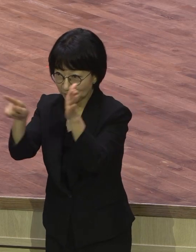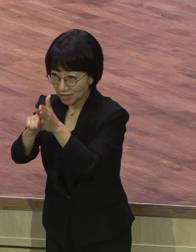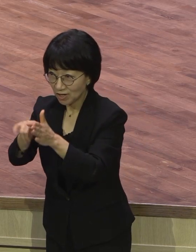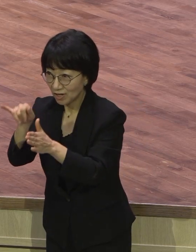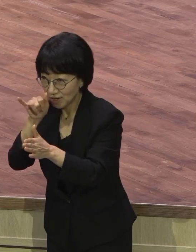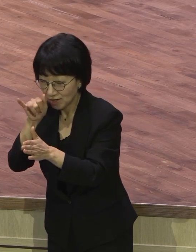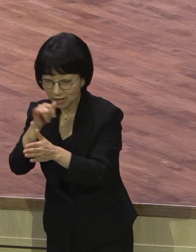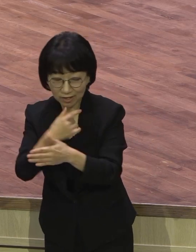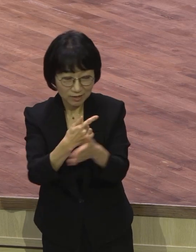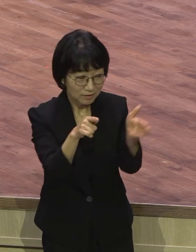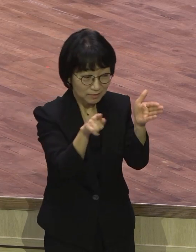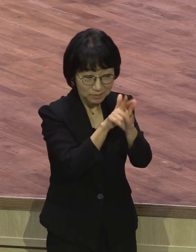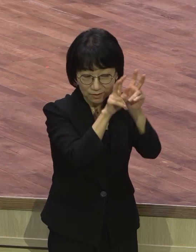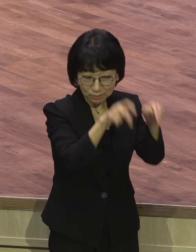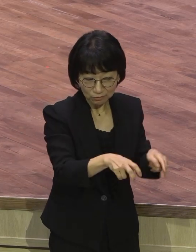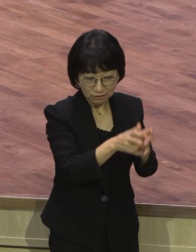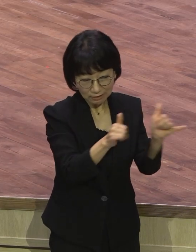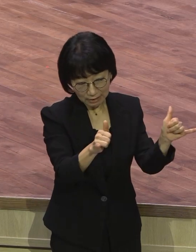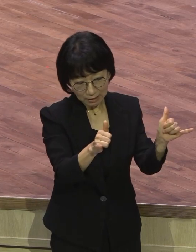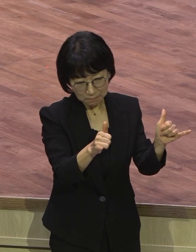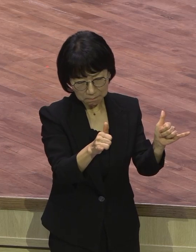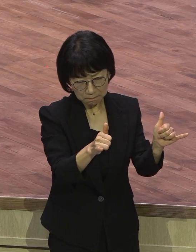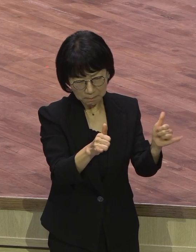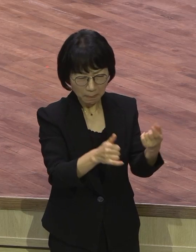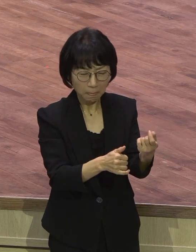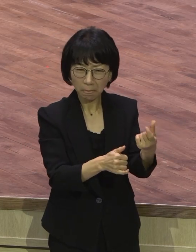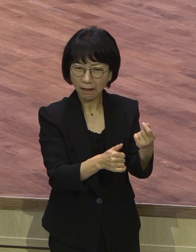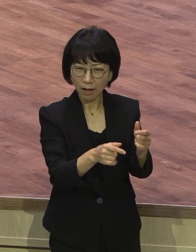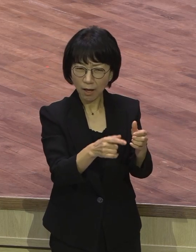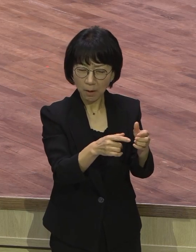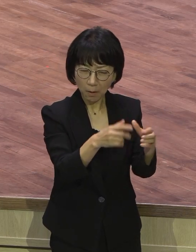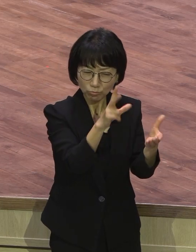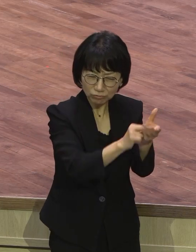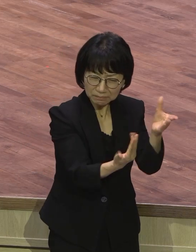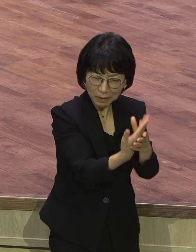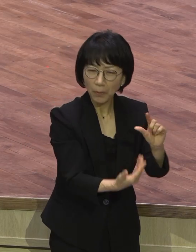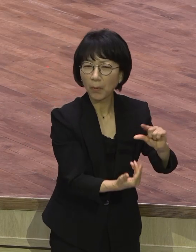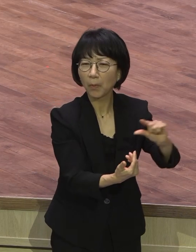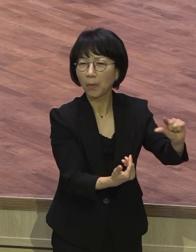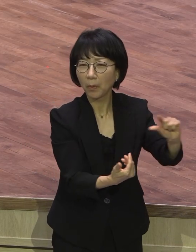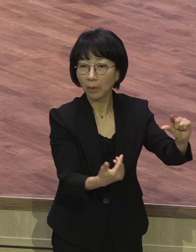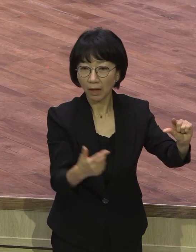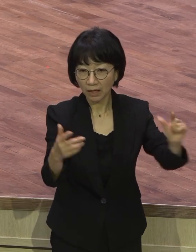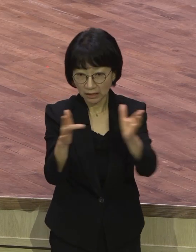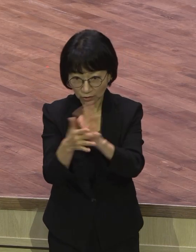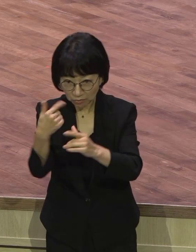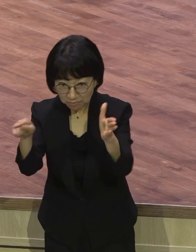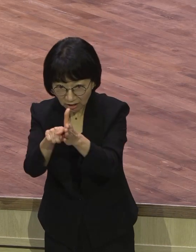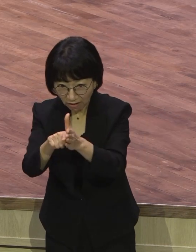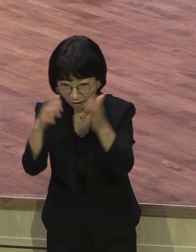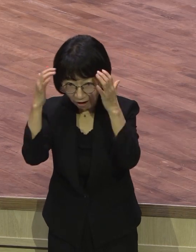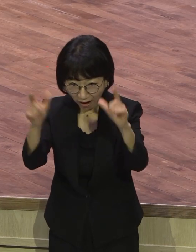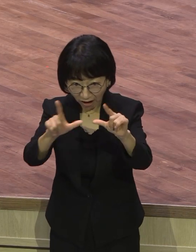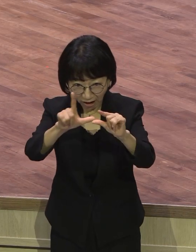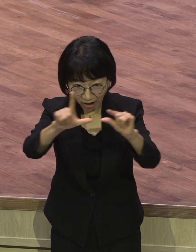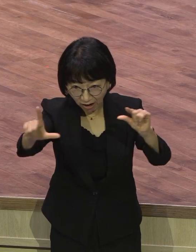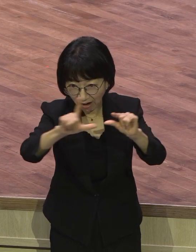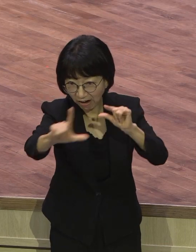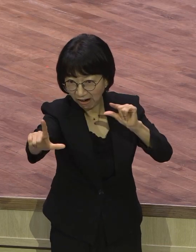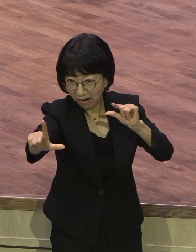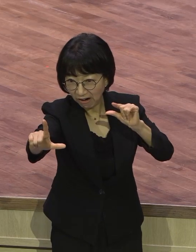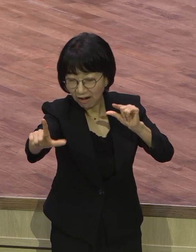풍랑을 그렇게 만날 수도 있다. 그러나 놓치지 말 것이 뭐냐 승리자 대신